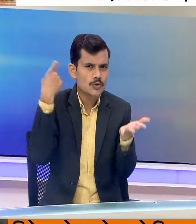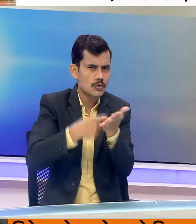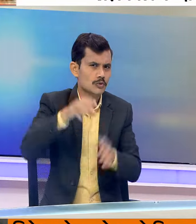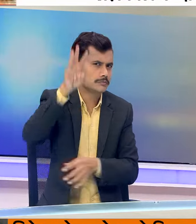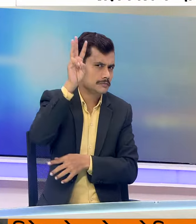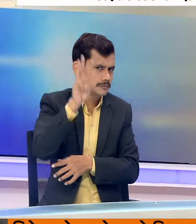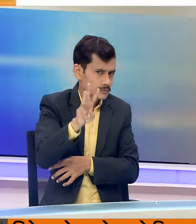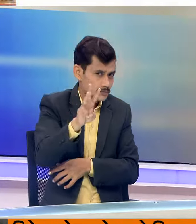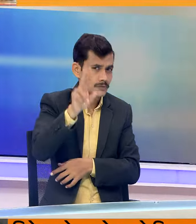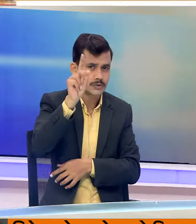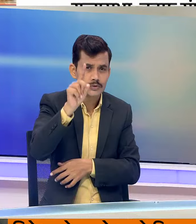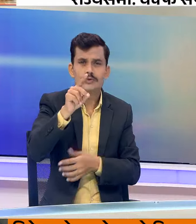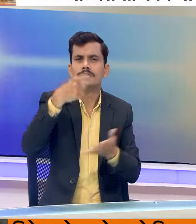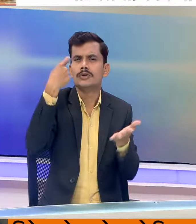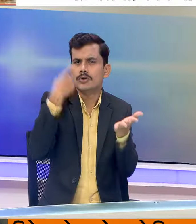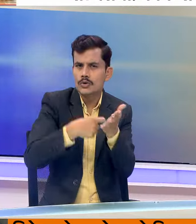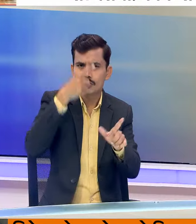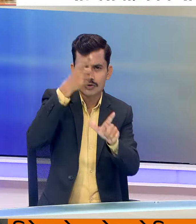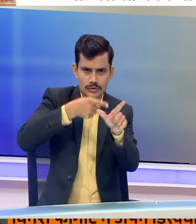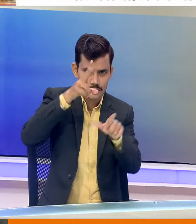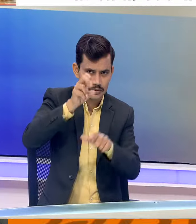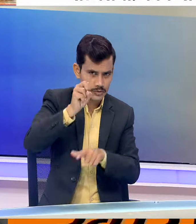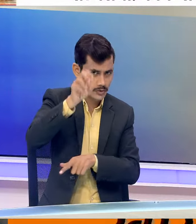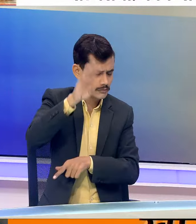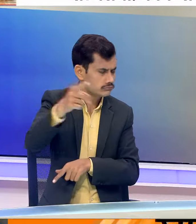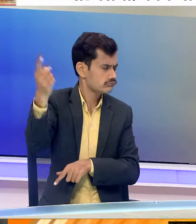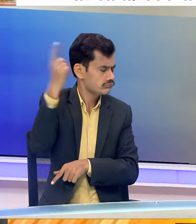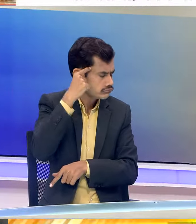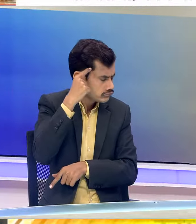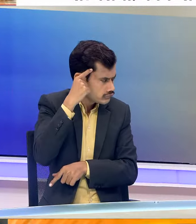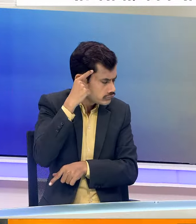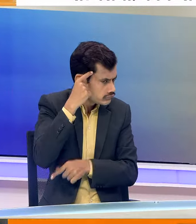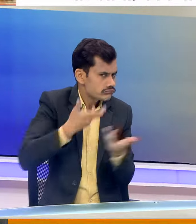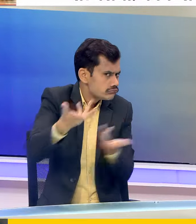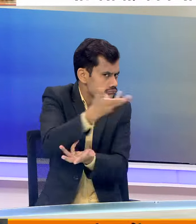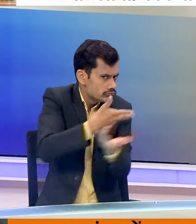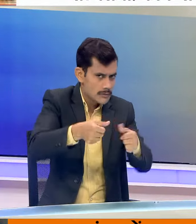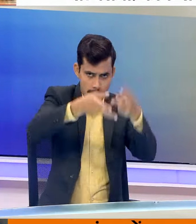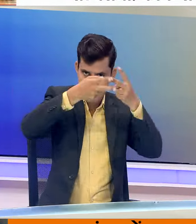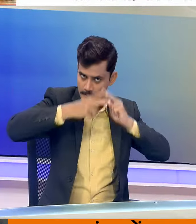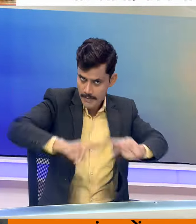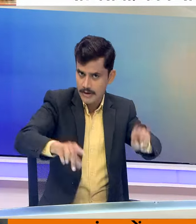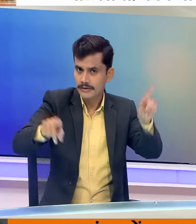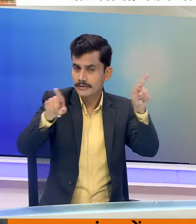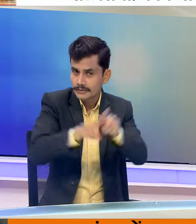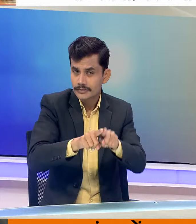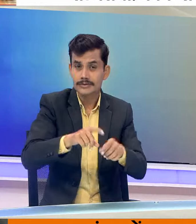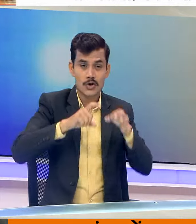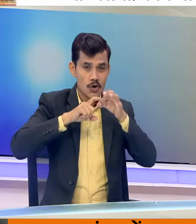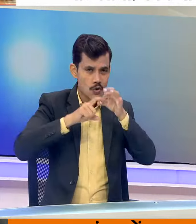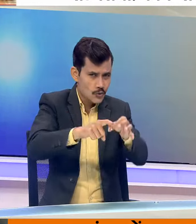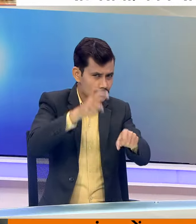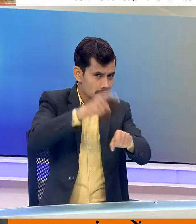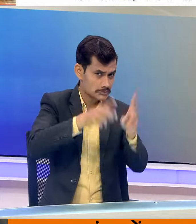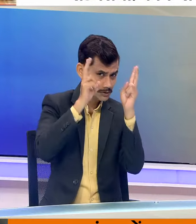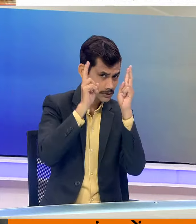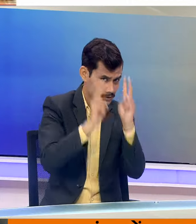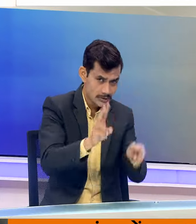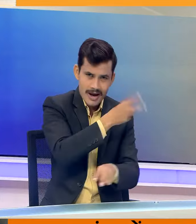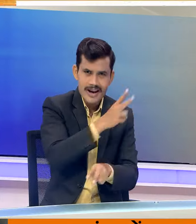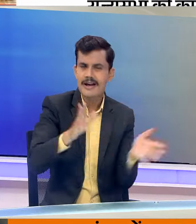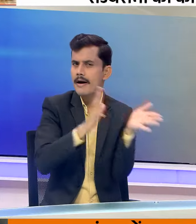विधेयक 2024 विचार किए जाने के बाद लौटाए जाएंगे। इसके साथ ही विभिन्न विधायी कार्यों के साथ साथ प्रश्नकाल के दौरान विभिन्न मंत्रालयों